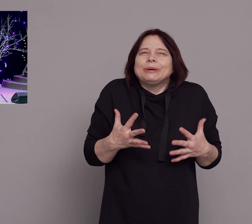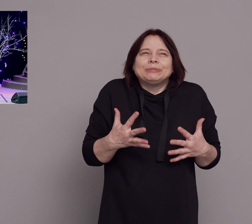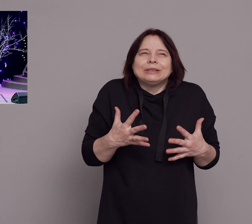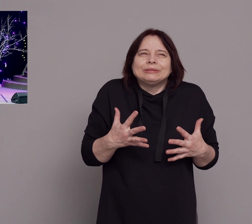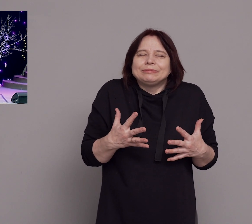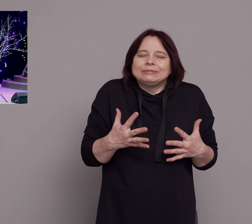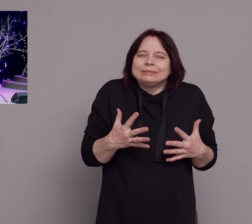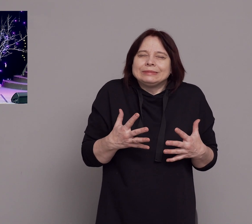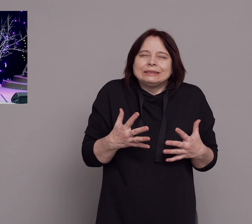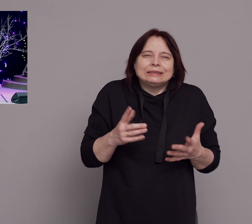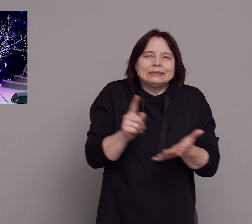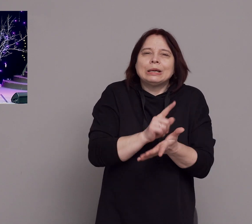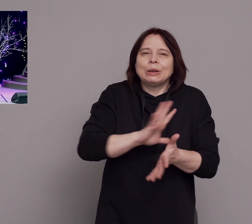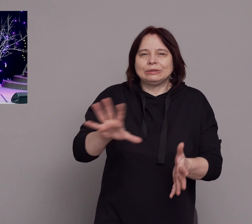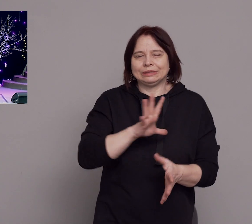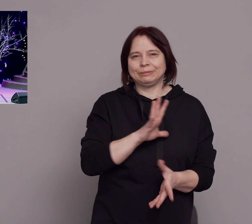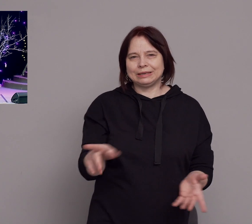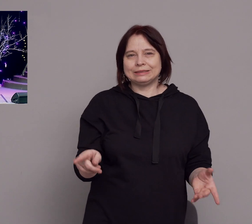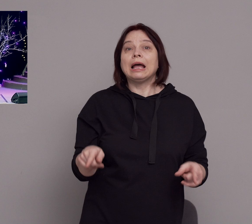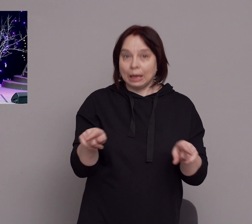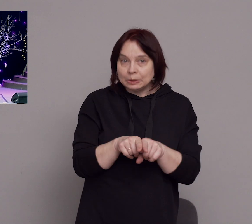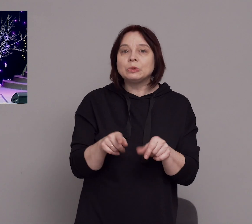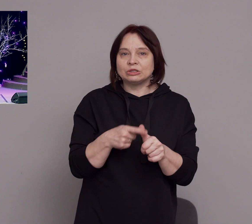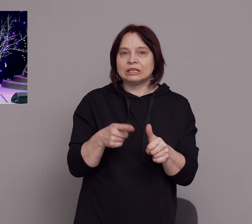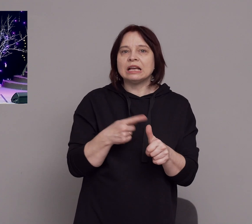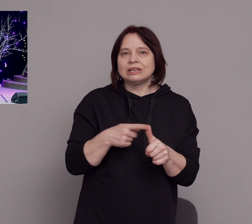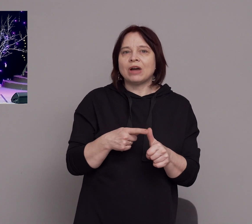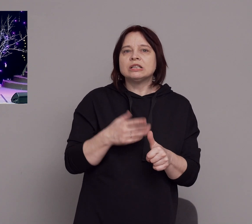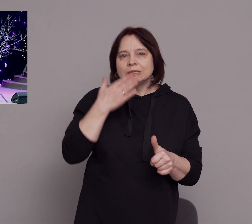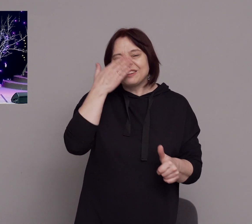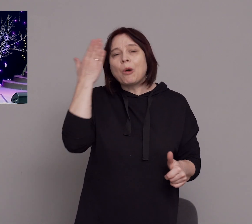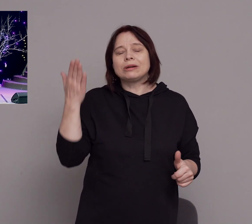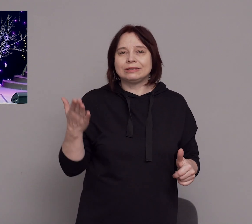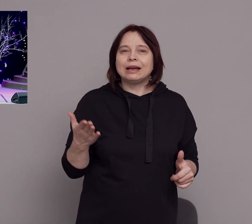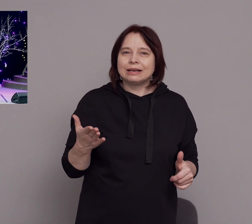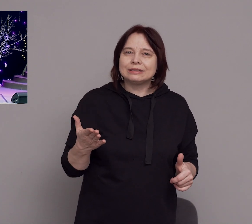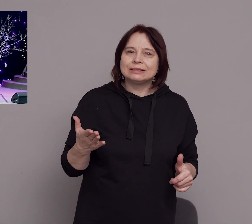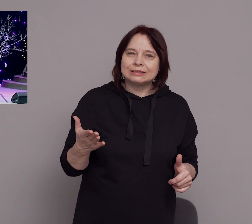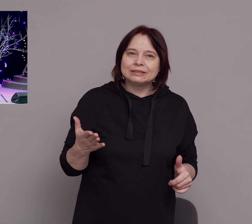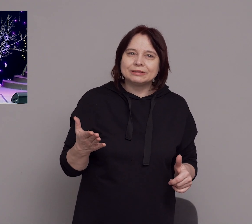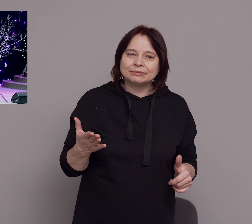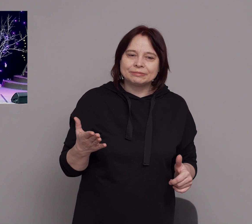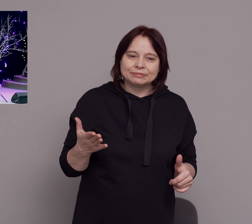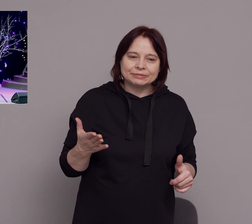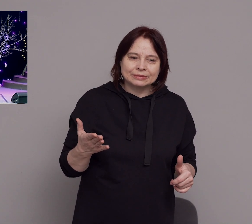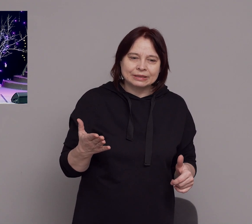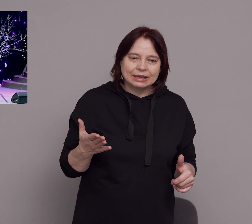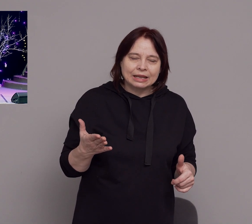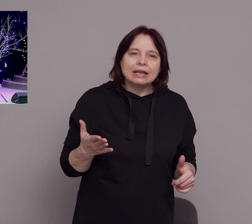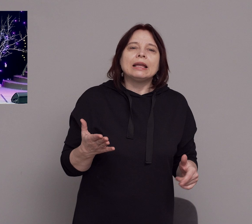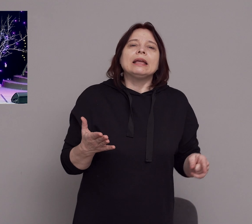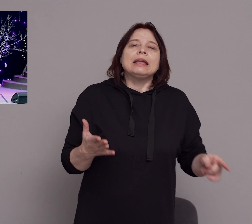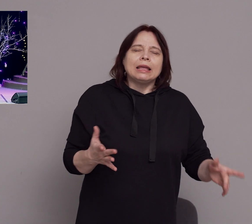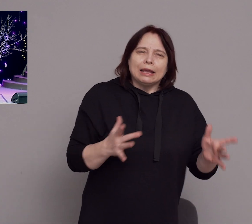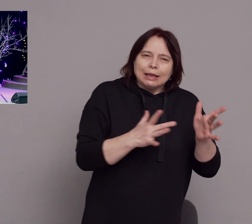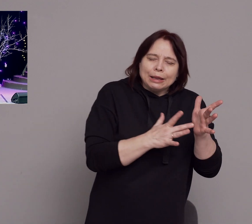И очень важно, что когда Иисус пришел омывать ноги Петру, он не делал это с закрытым носом. Знаете, когда Бог приходит в нашу жизнь,